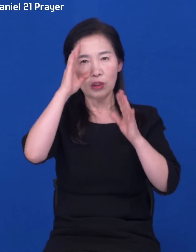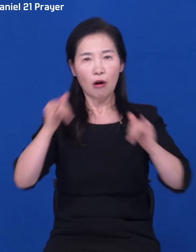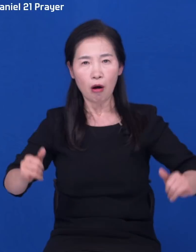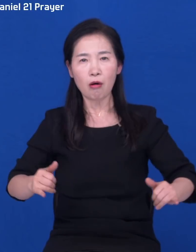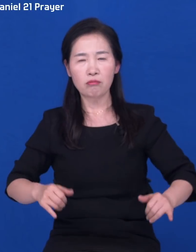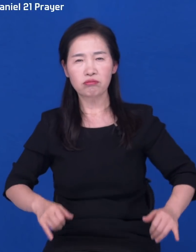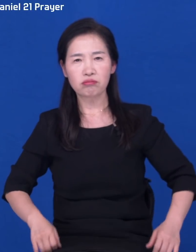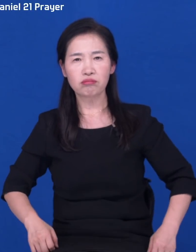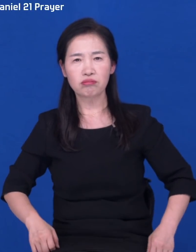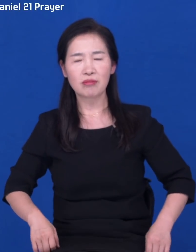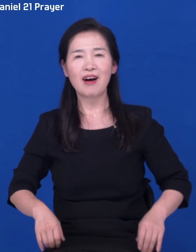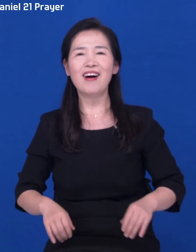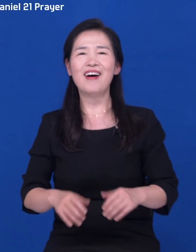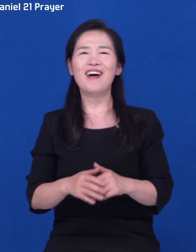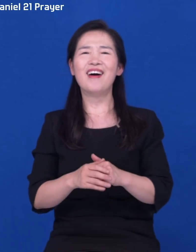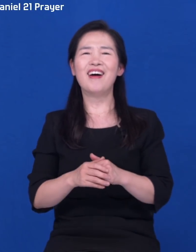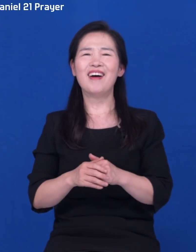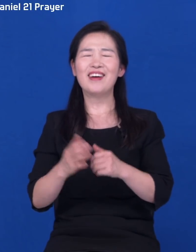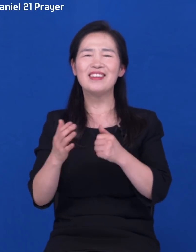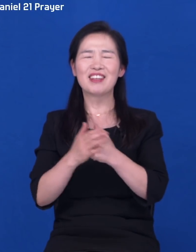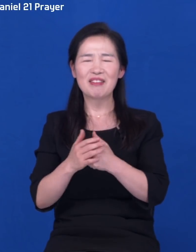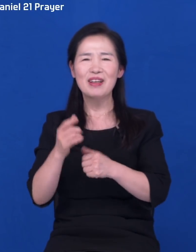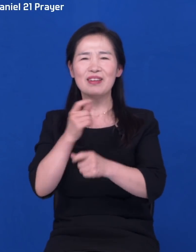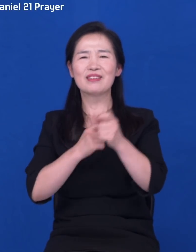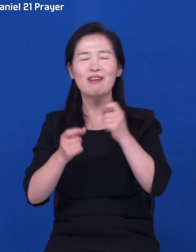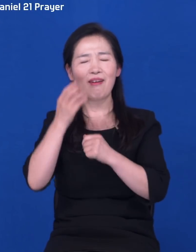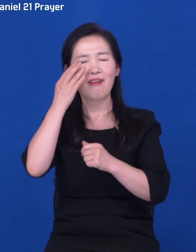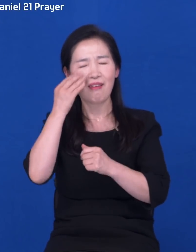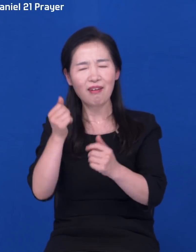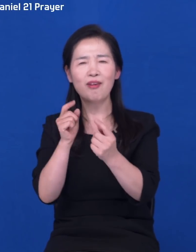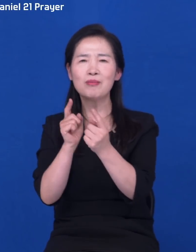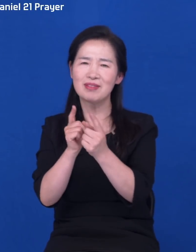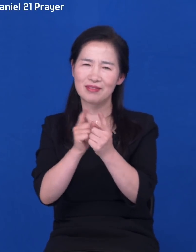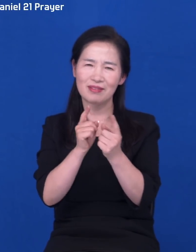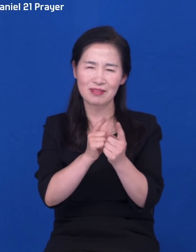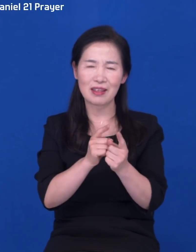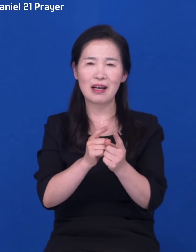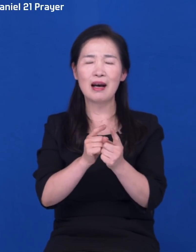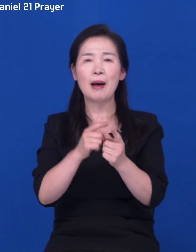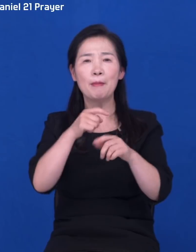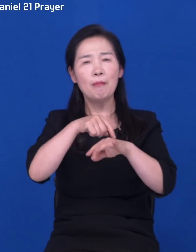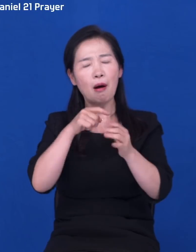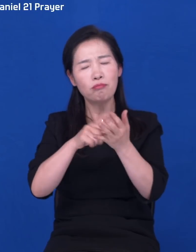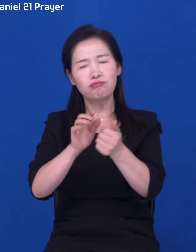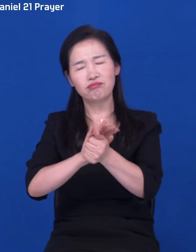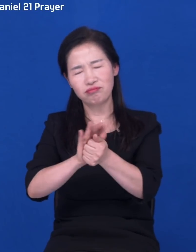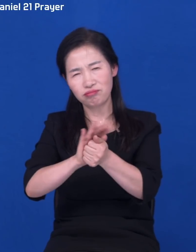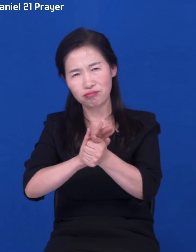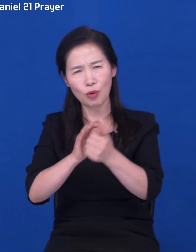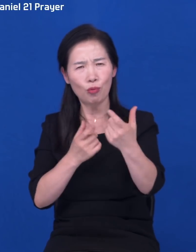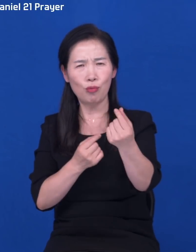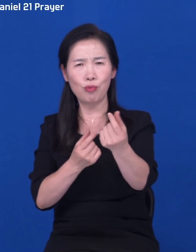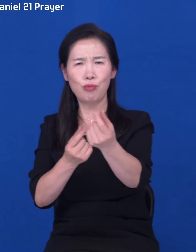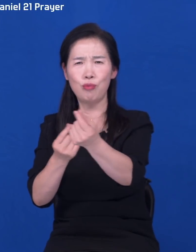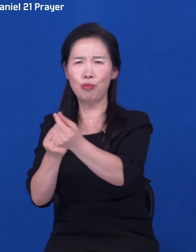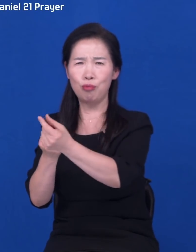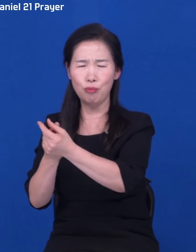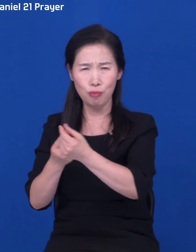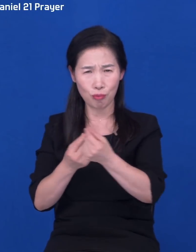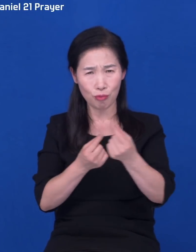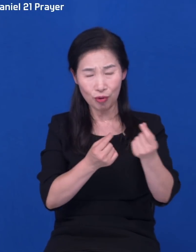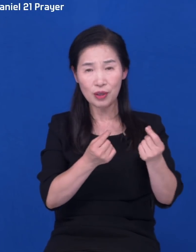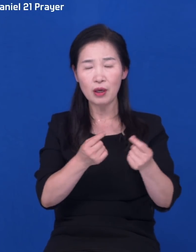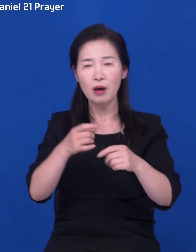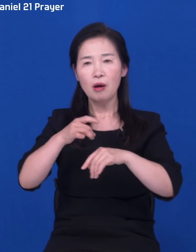거예요. 그러니까 조금 더 쉽게 다가갈 수 있고 암 환자들의 마음을 헤아릴 수 있으니까 암 환자들도 웬만한 암도 아니고 뼈에 암이